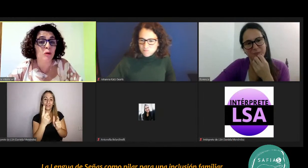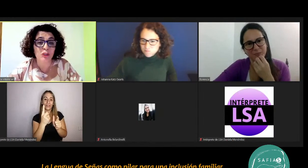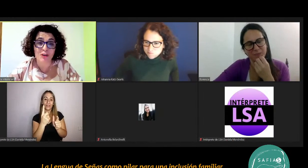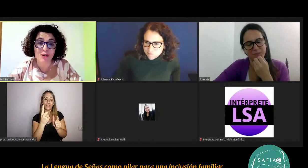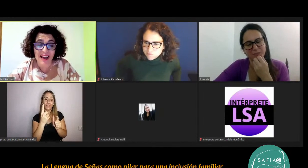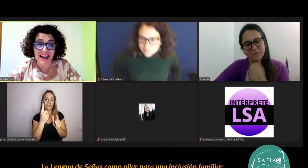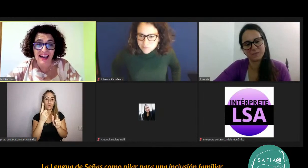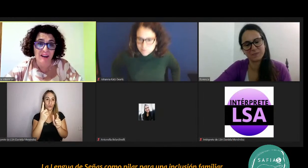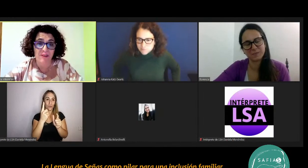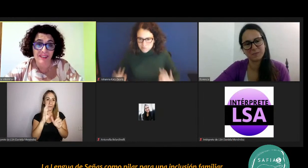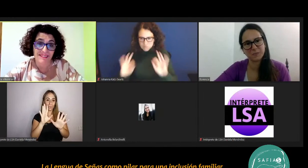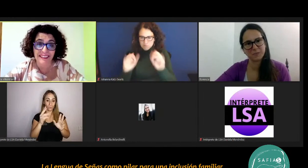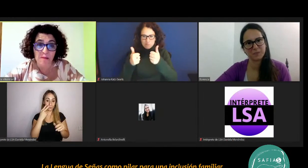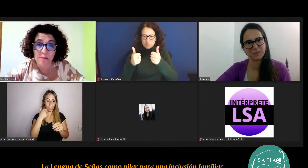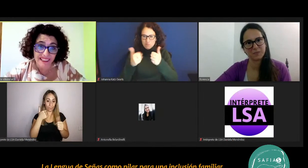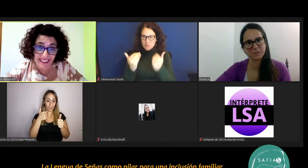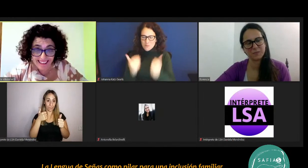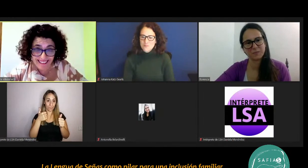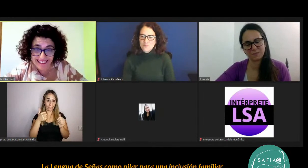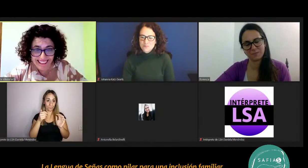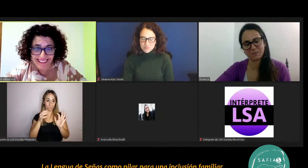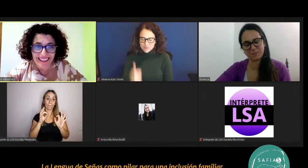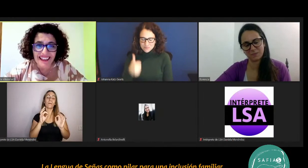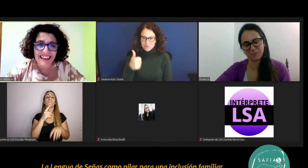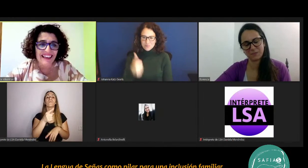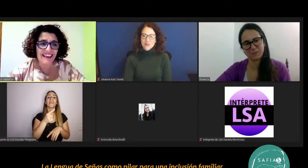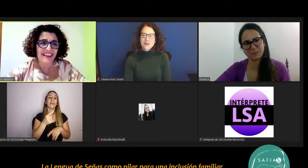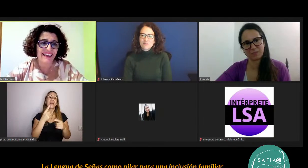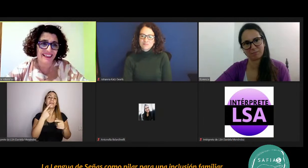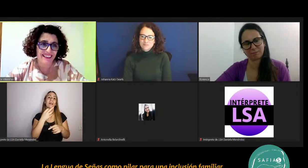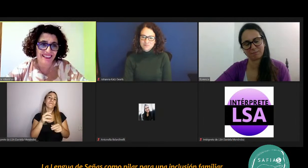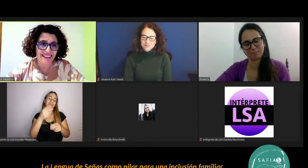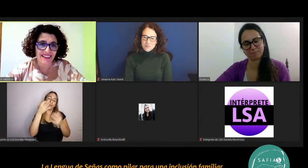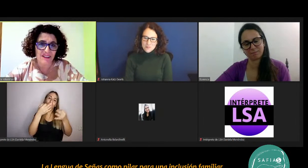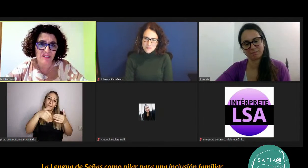Agradecemos mucho a nuestras intérpretes.